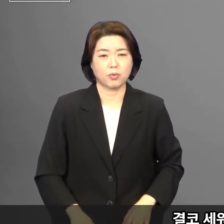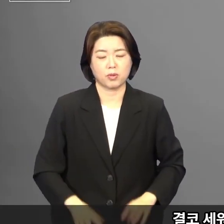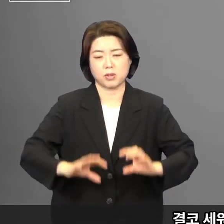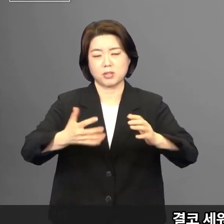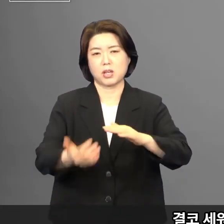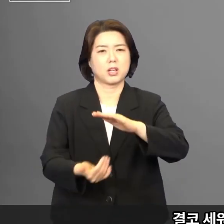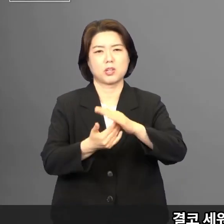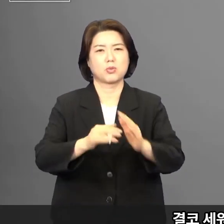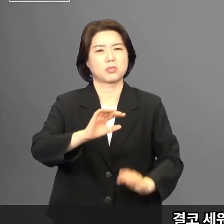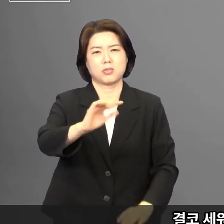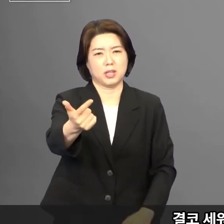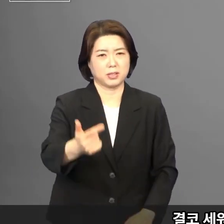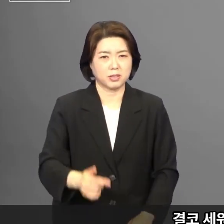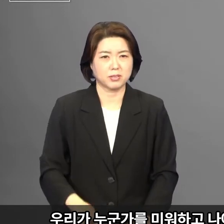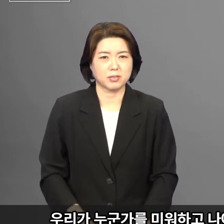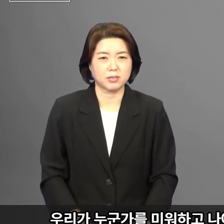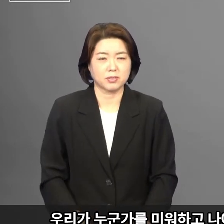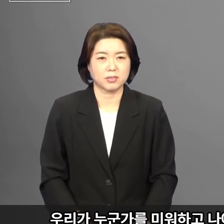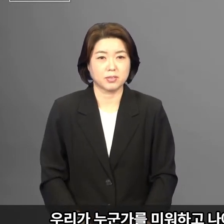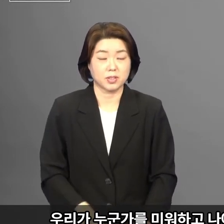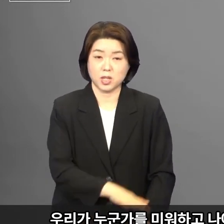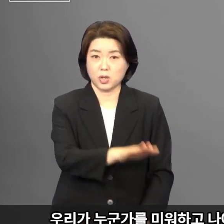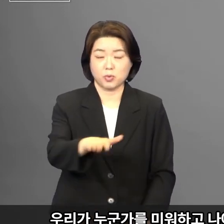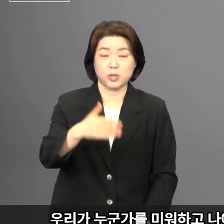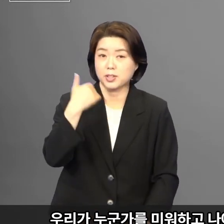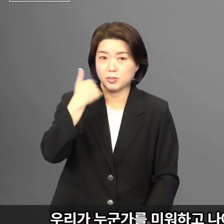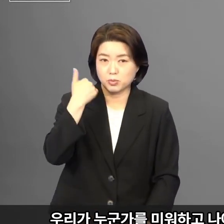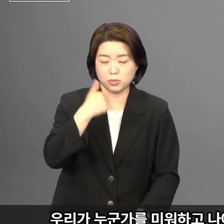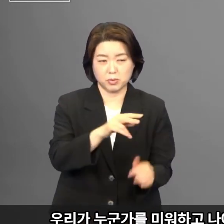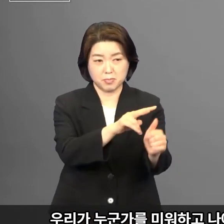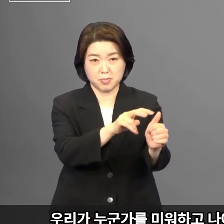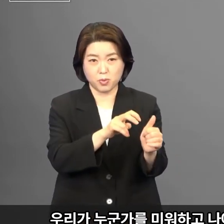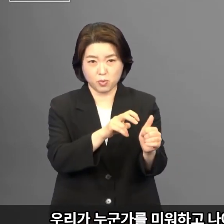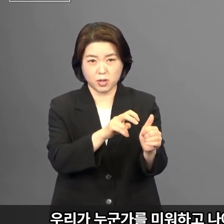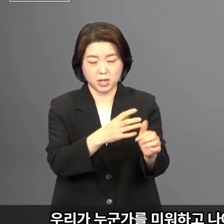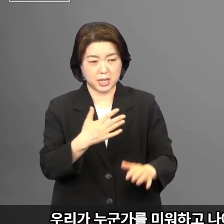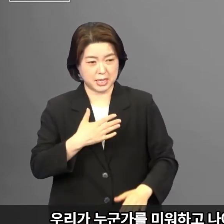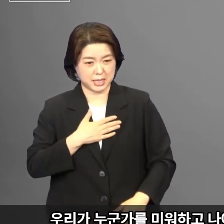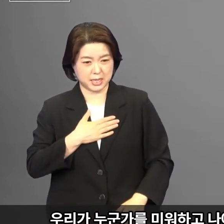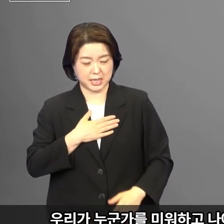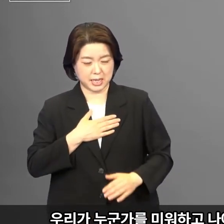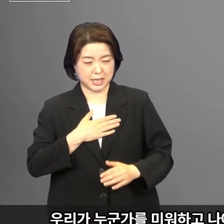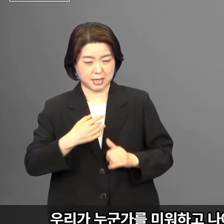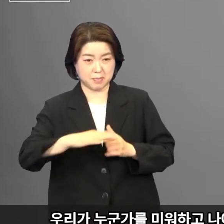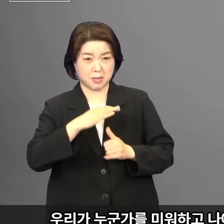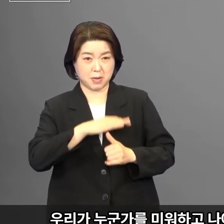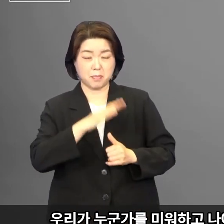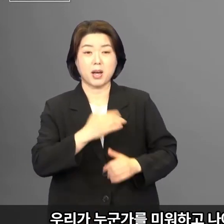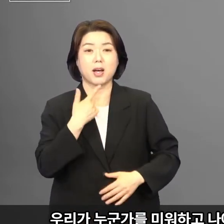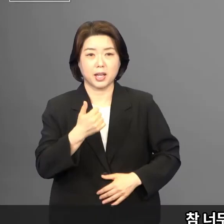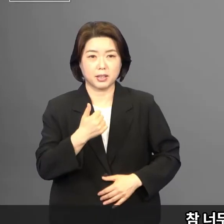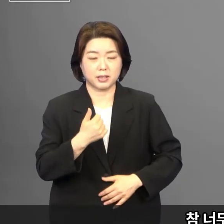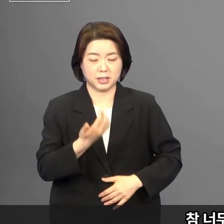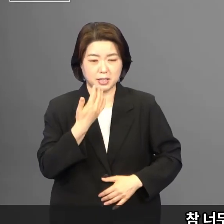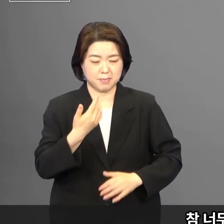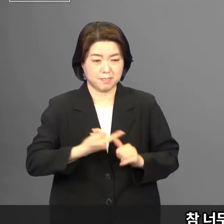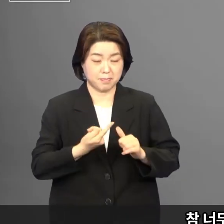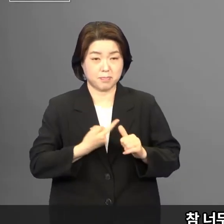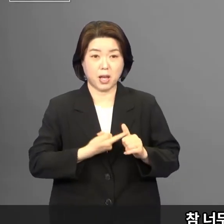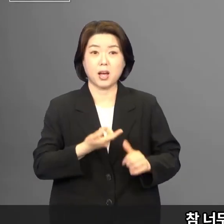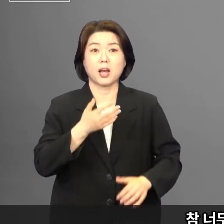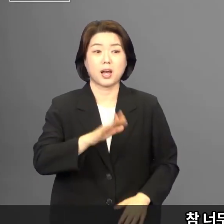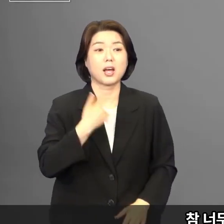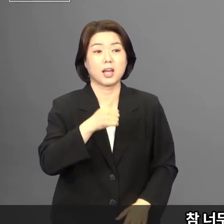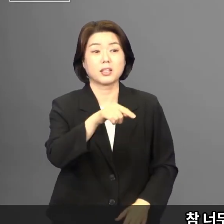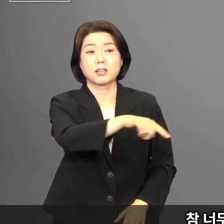세워지지 않습니다. 우리가 누군가를 미워하고 나에게 해코지하고 비난의 돌을 던지나 참